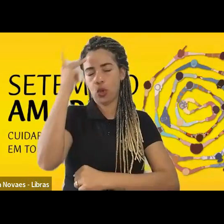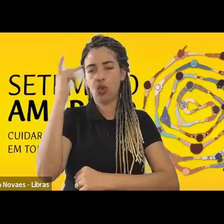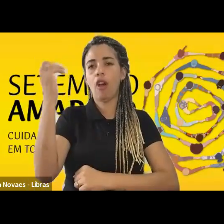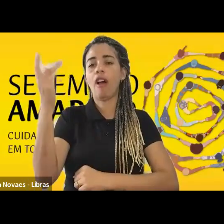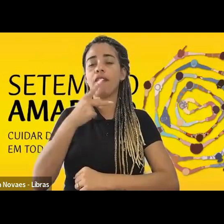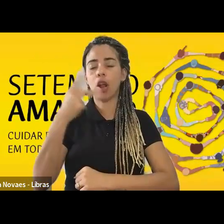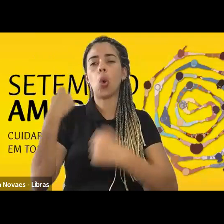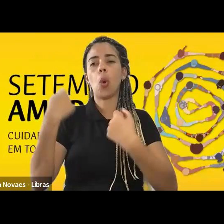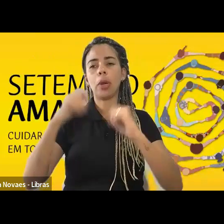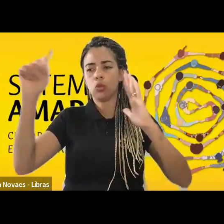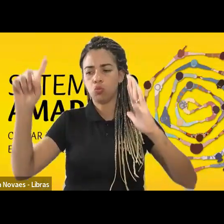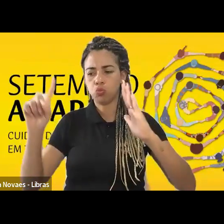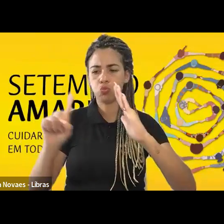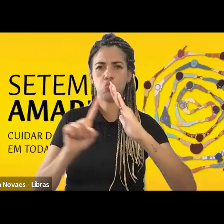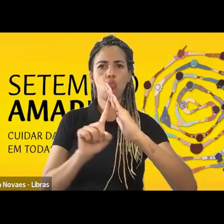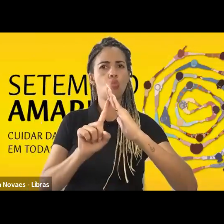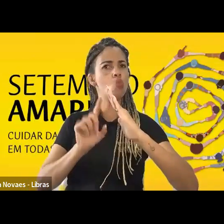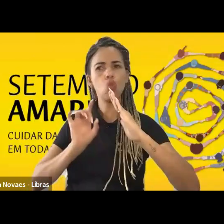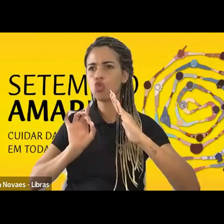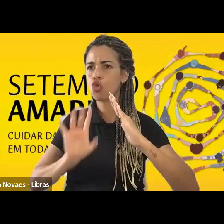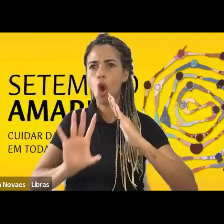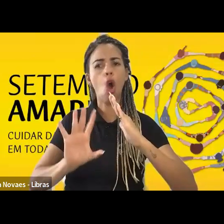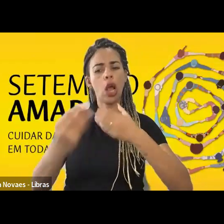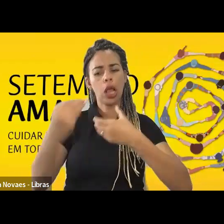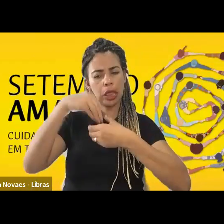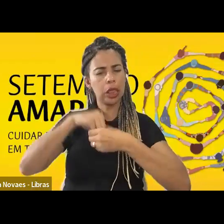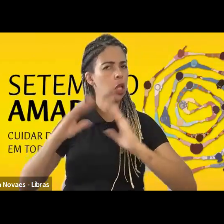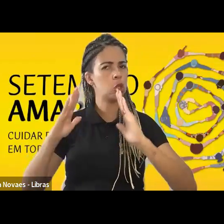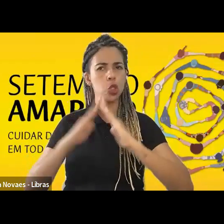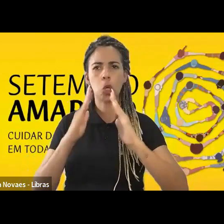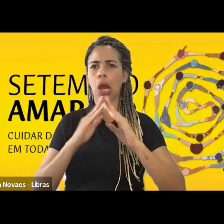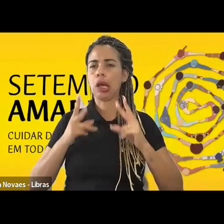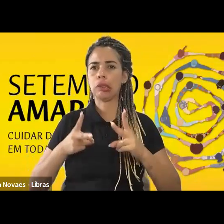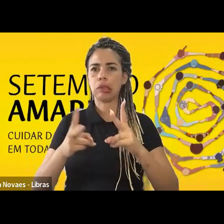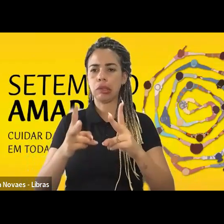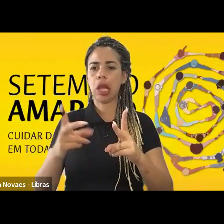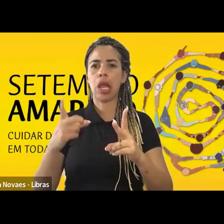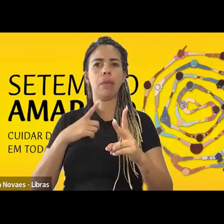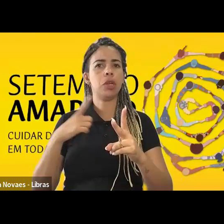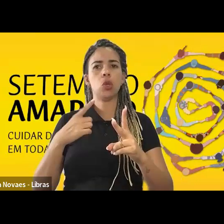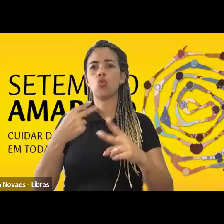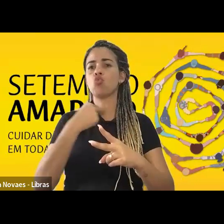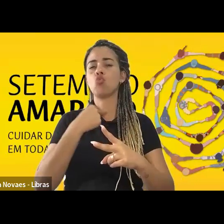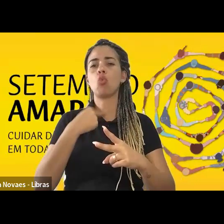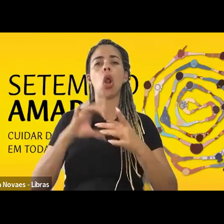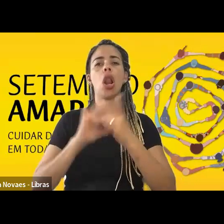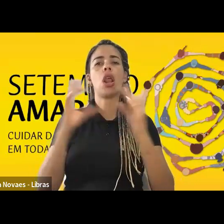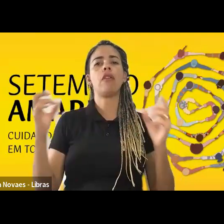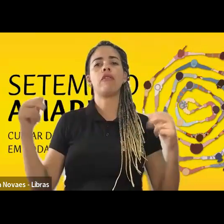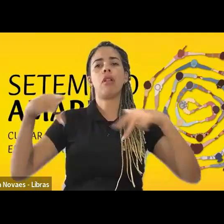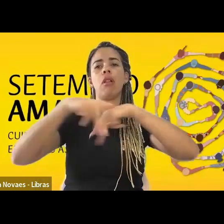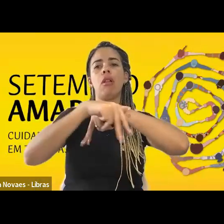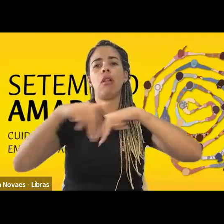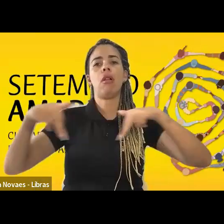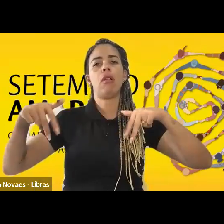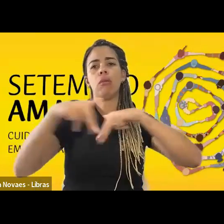ficar restritos ao contexto doméstico, sem trânsito público, e ninguém dizia para a